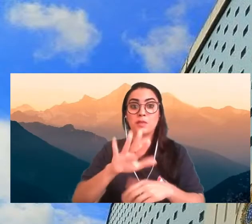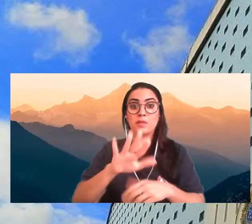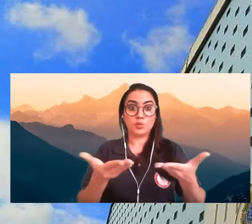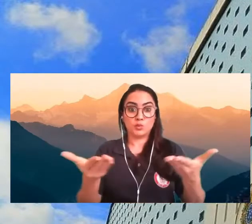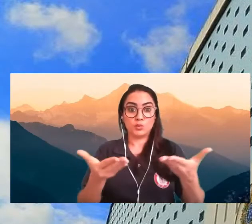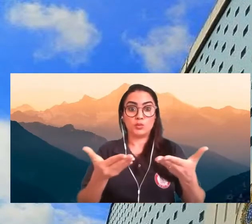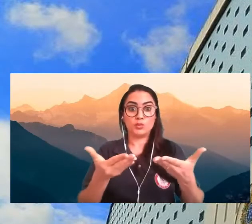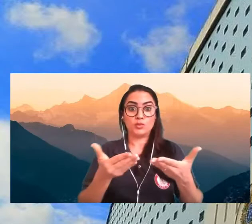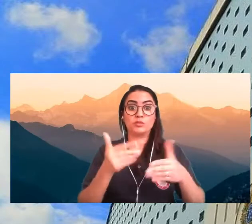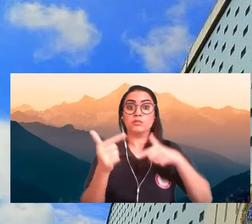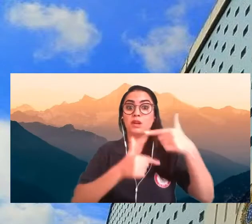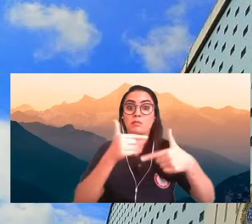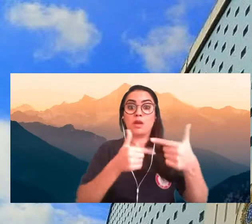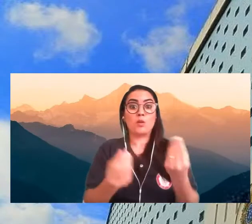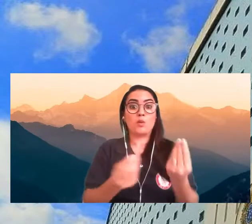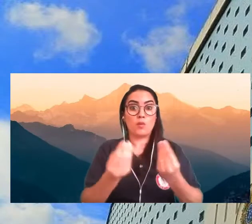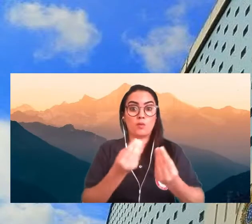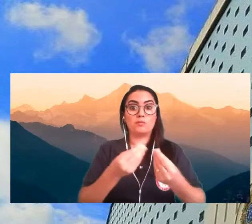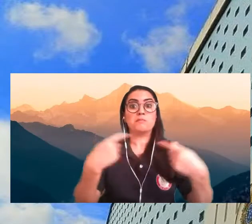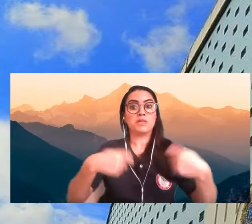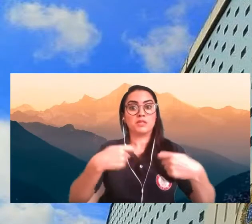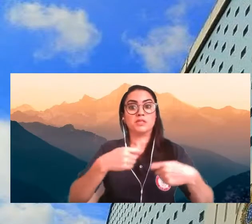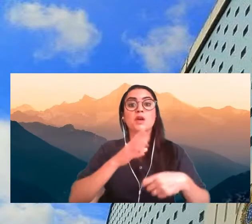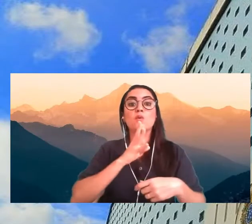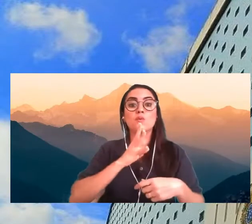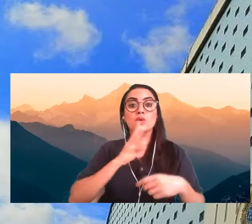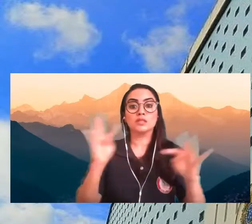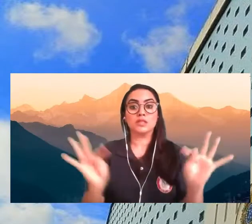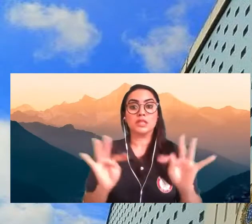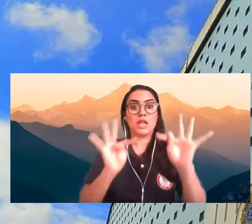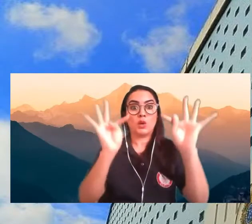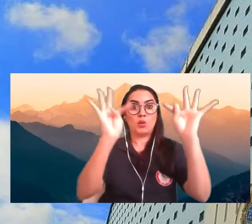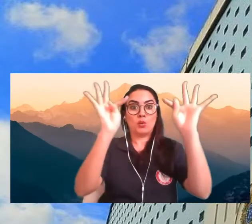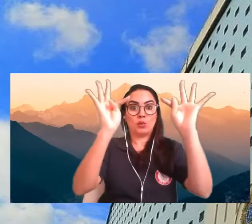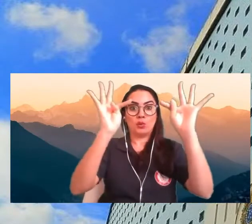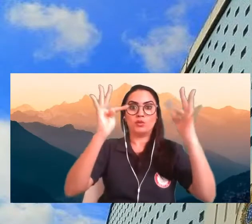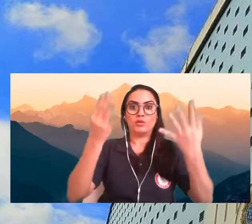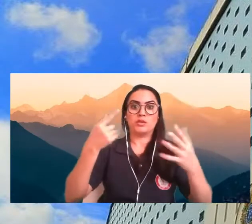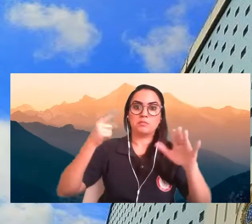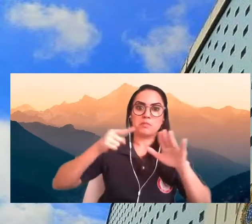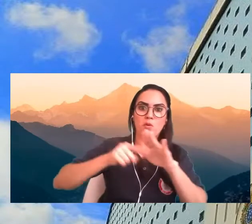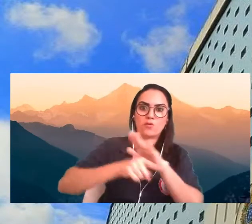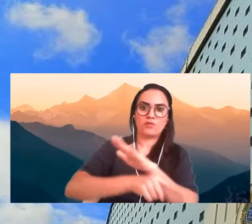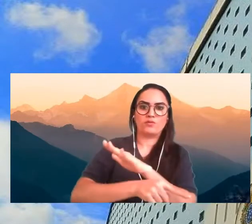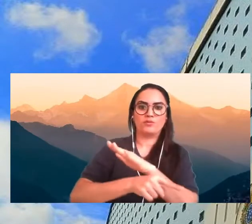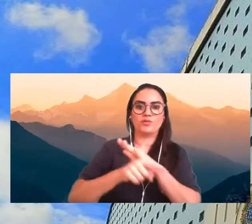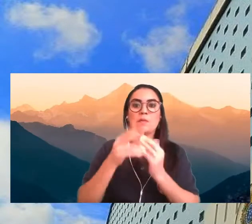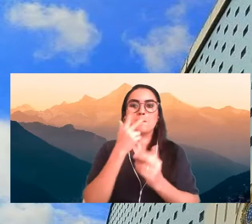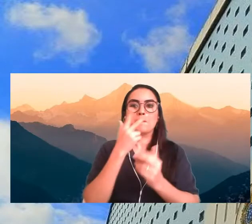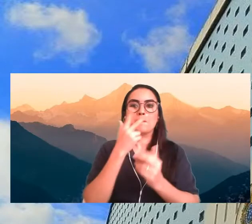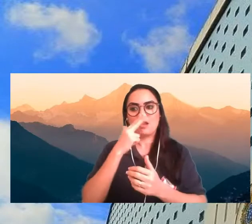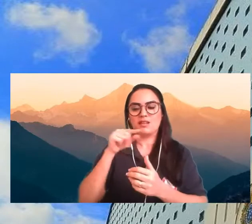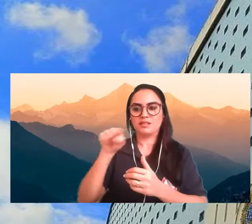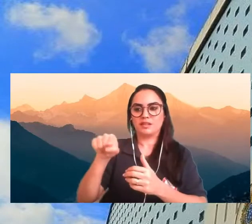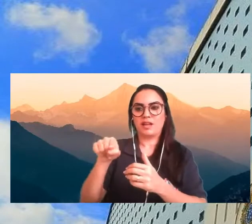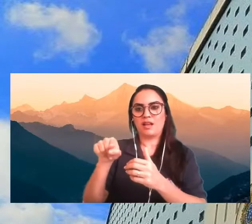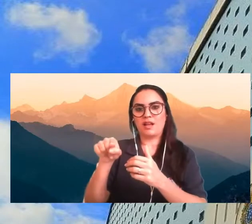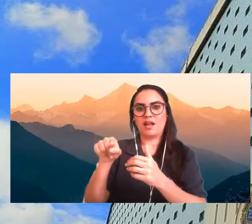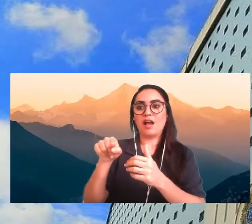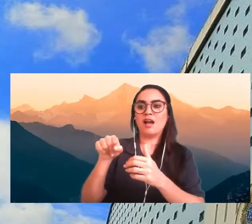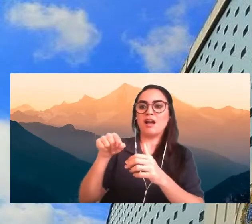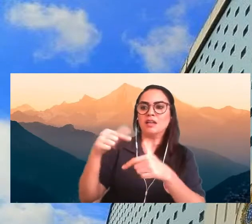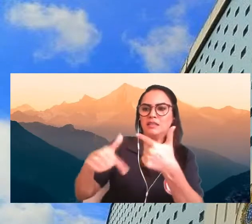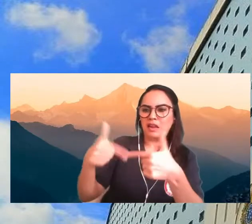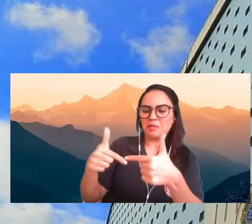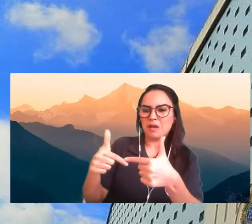tecnológico, cada vez mais descarta o ser humano e exige poucos trabalhadores qualificados. Os CEOs